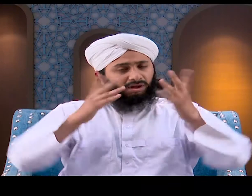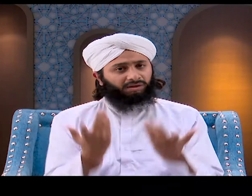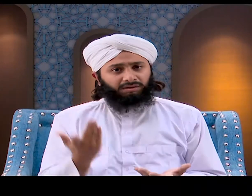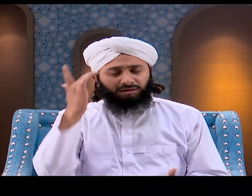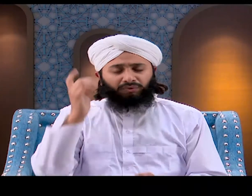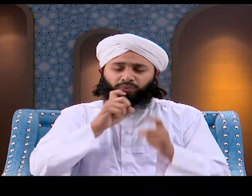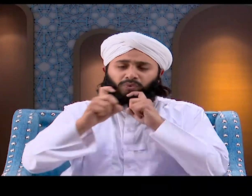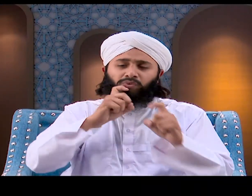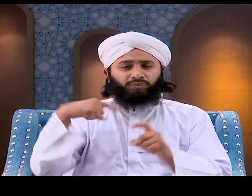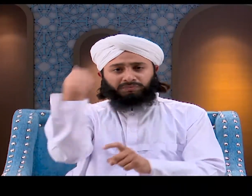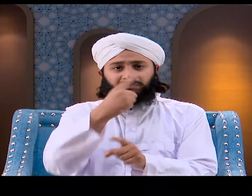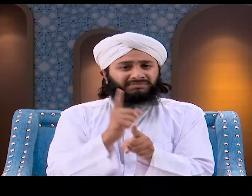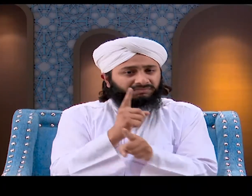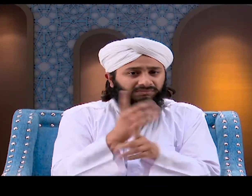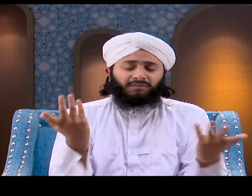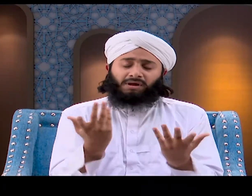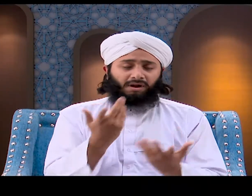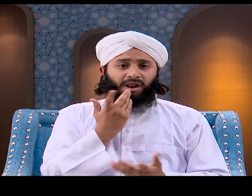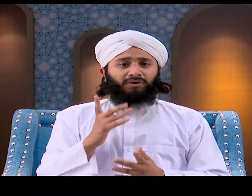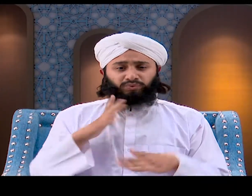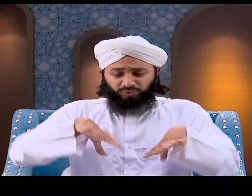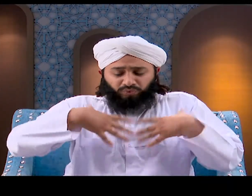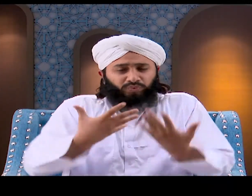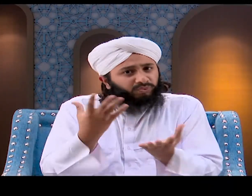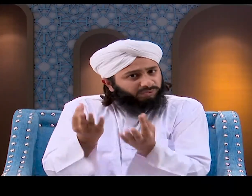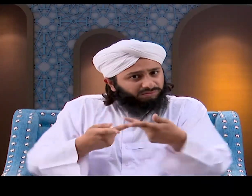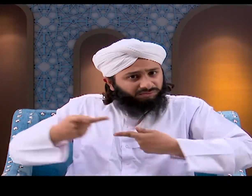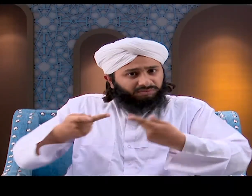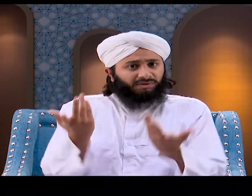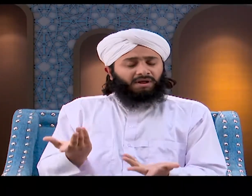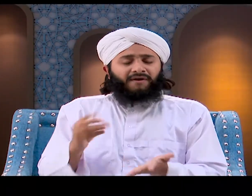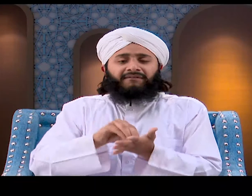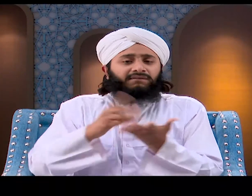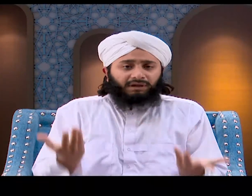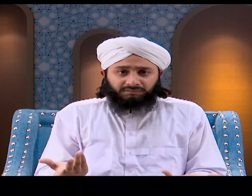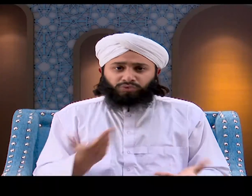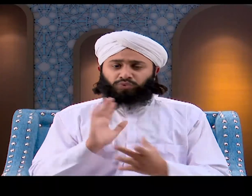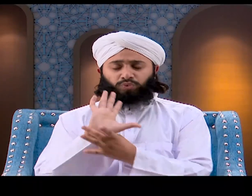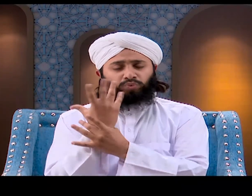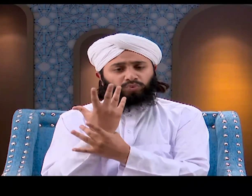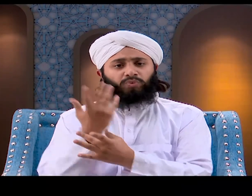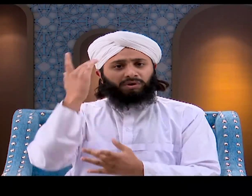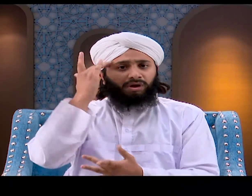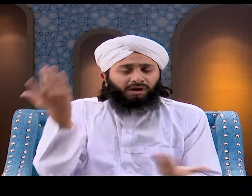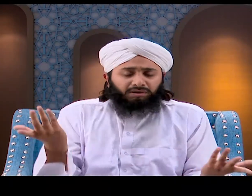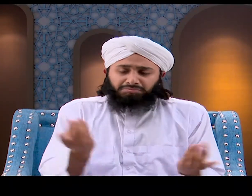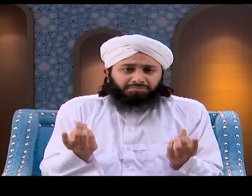کہ تو نے ایسا نقصان کا سودا کیا؟ تیری یہ دنیاوی زندگی کیا ہے؟ یہ تو ایسے گزر جائے گی جیسے پانی